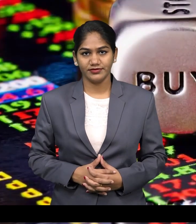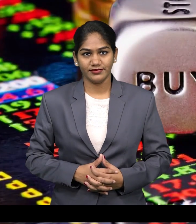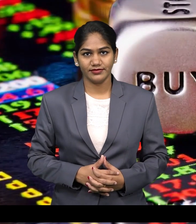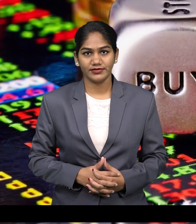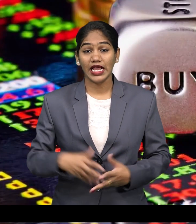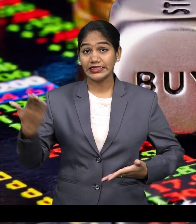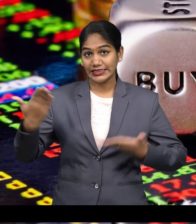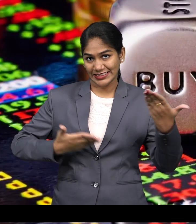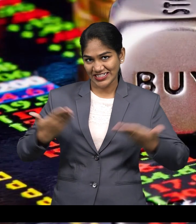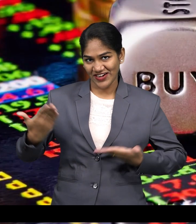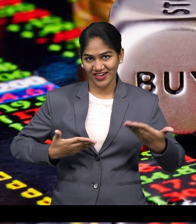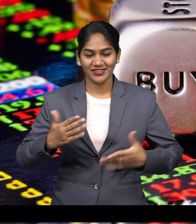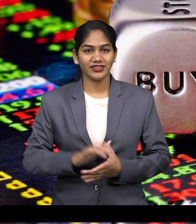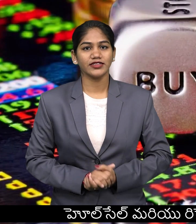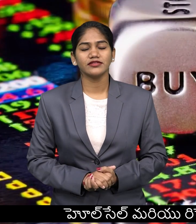వాణిజ్యం,